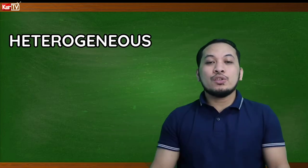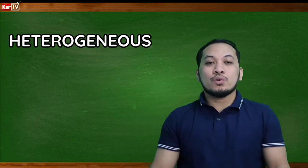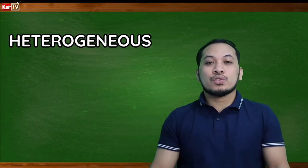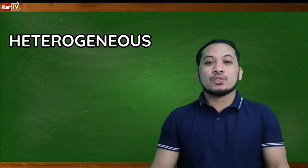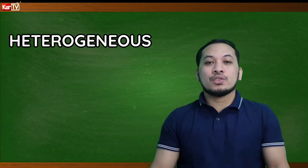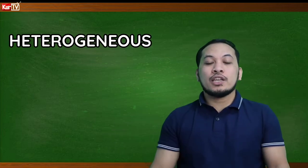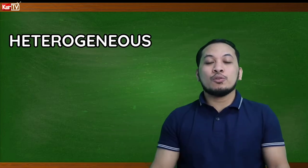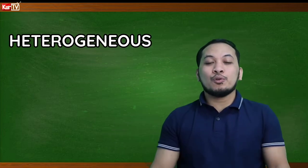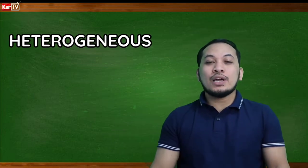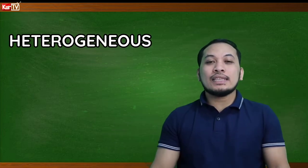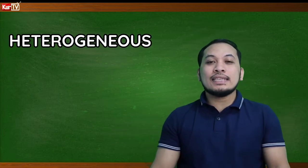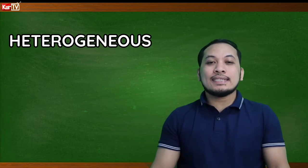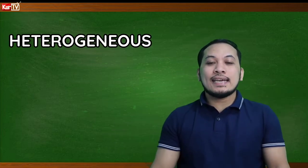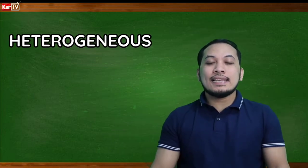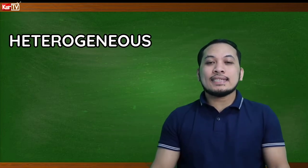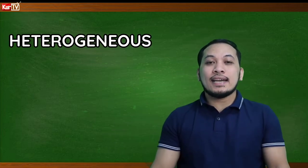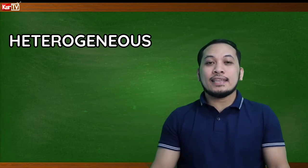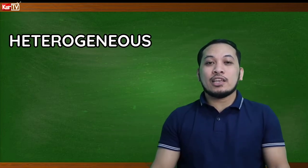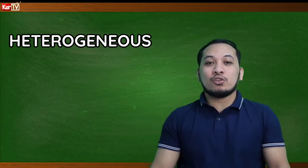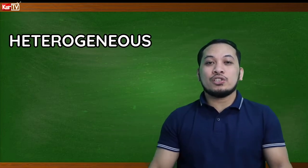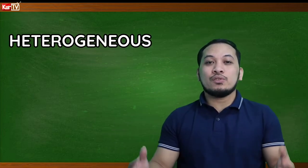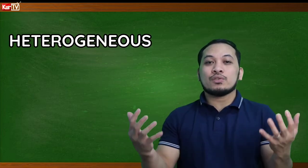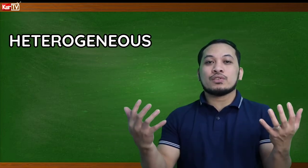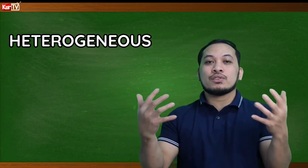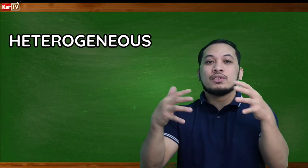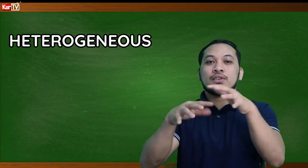Heterogeneous. Ganito po natin isisenyas ang heterogeneous.